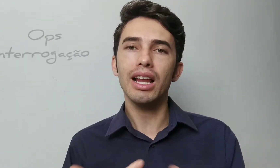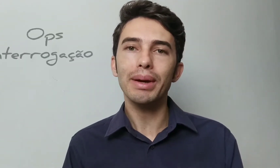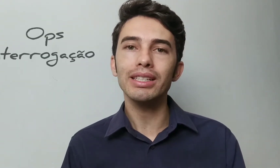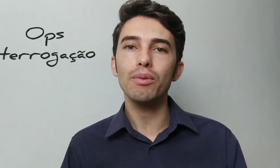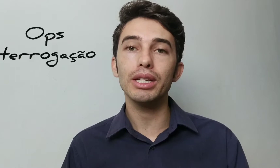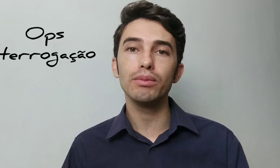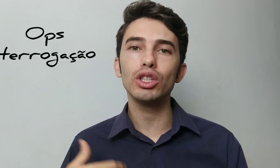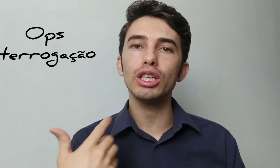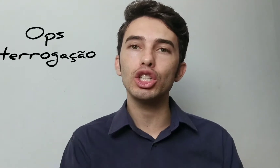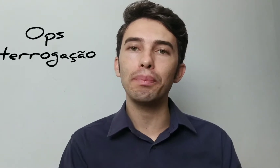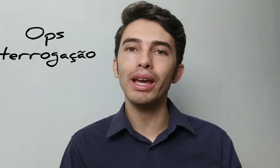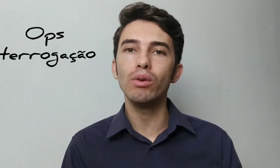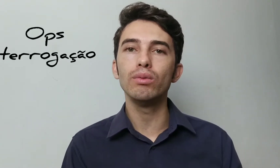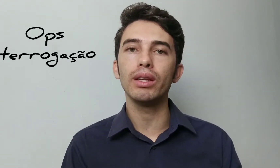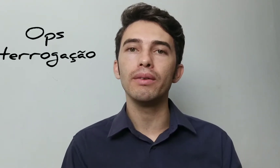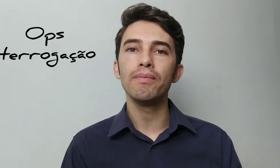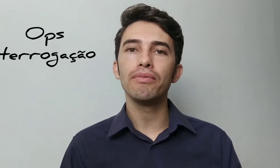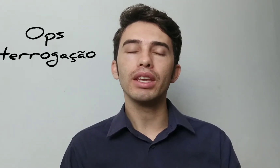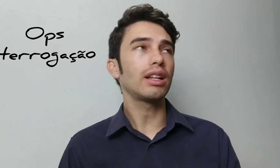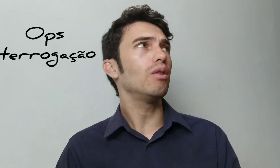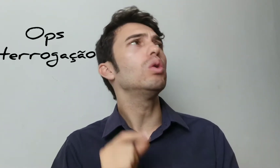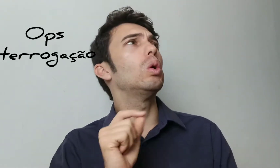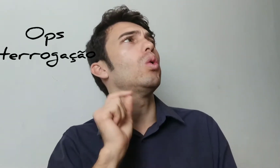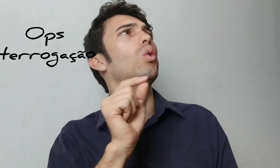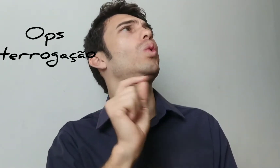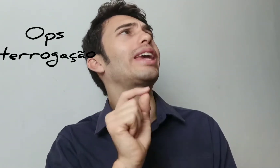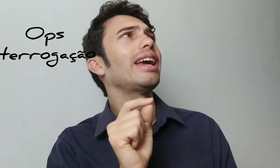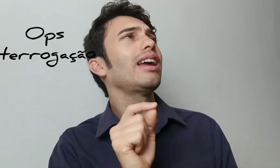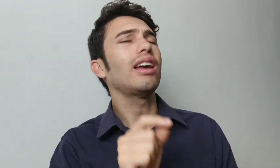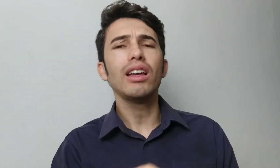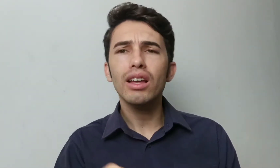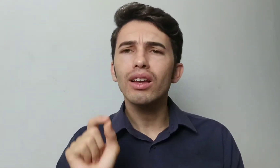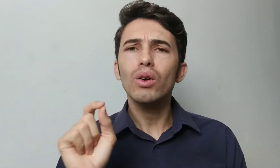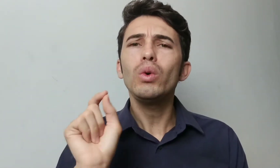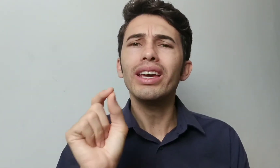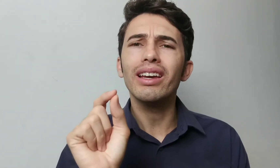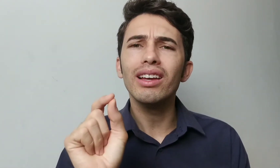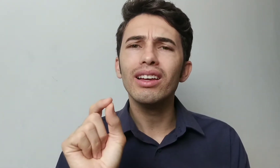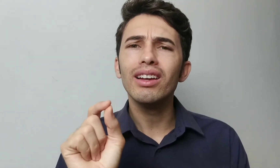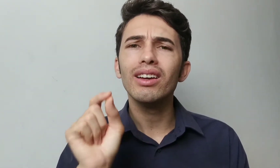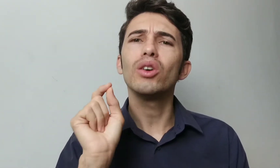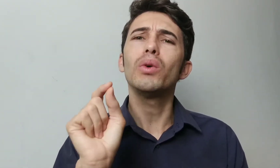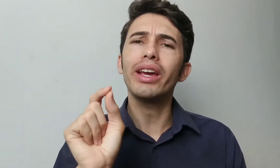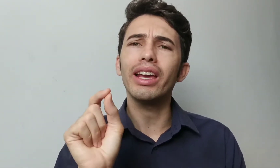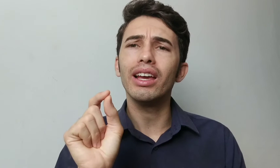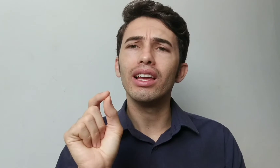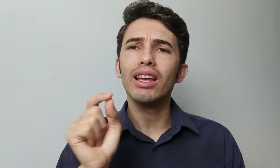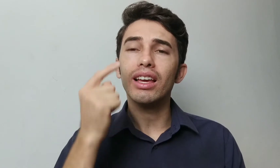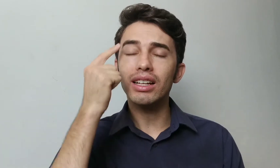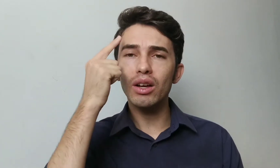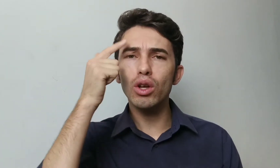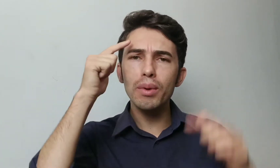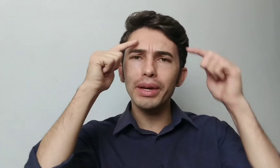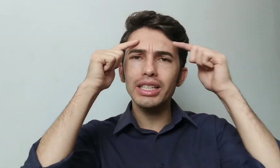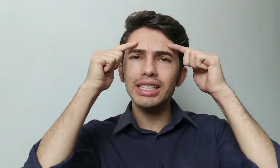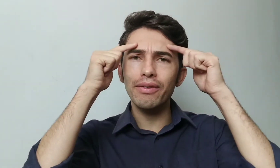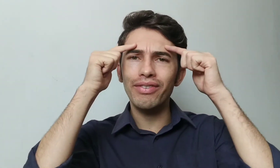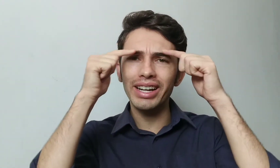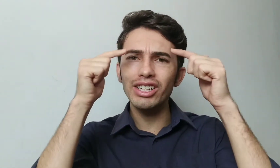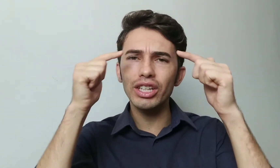exclamação mesmo, de pergunta. Então, o quê? O quê? O quê? Então, normalmente você frange